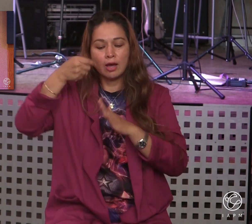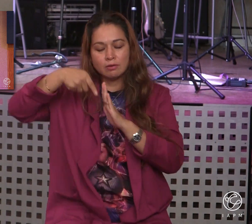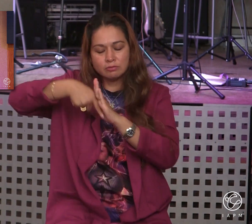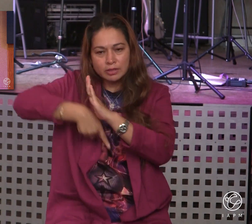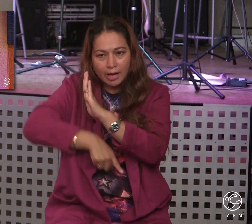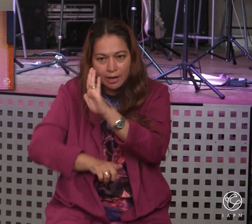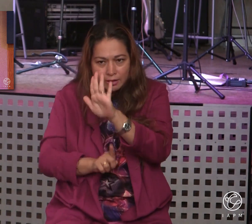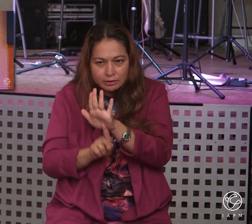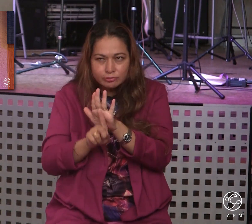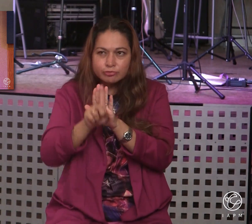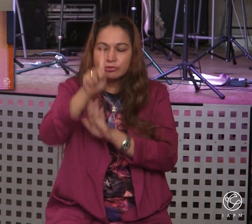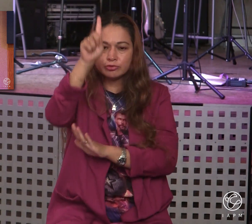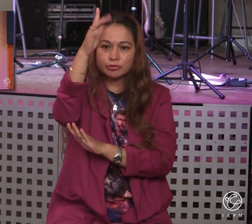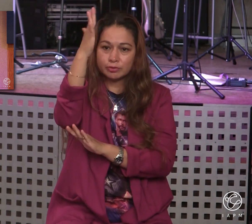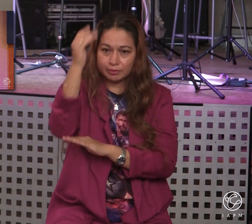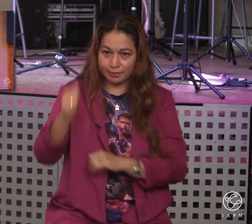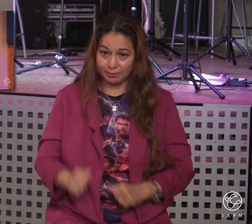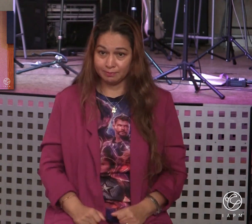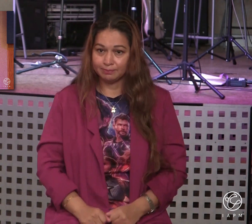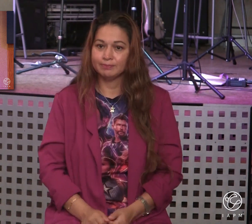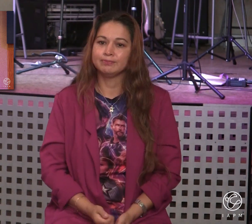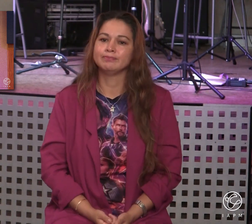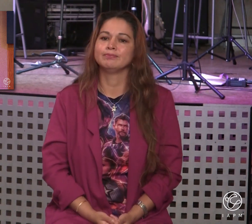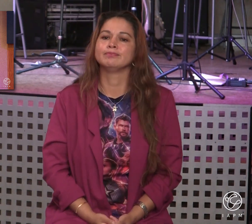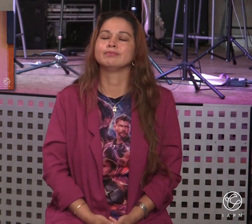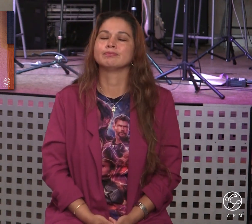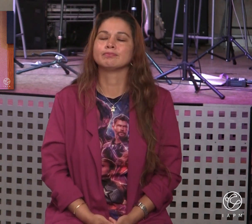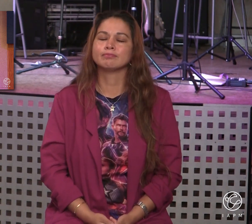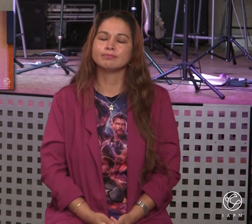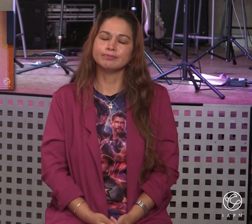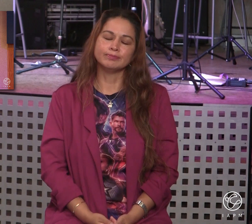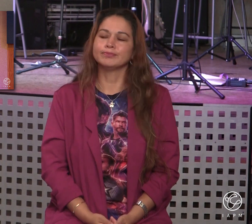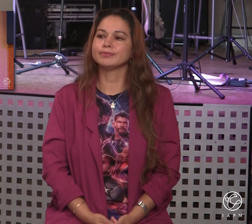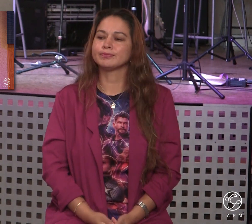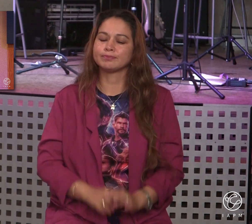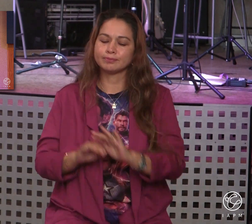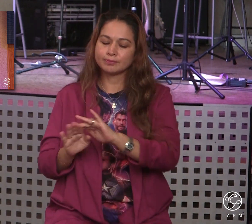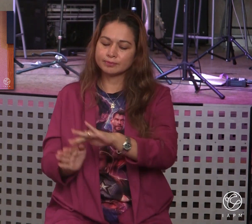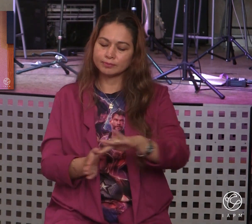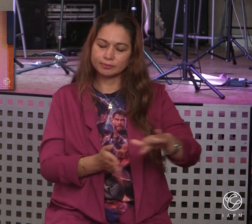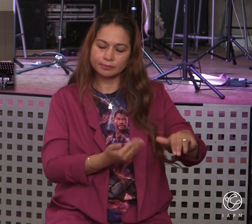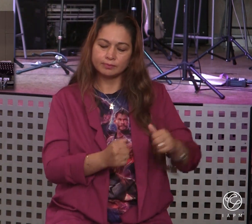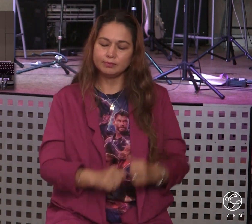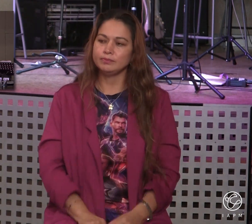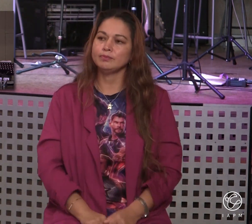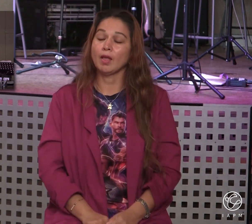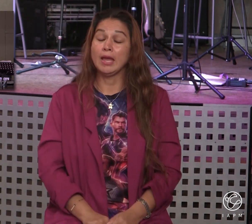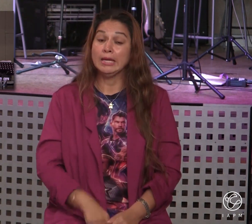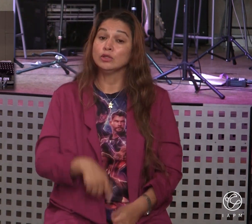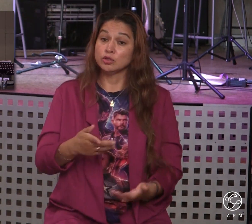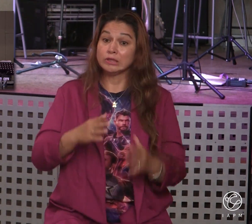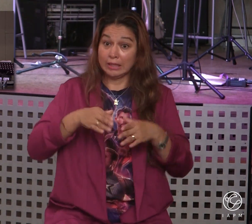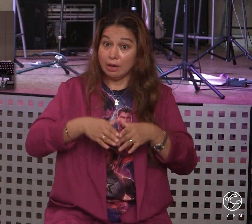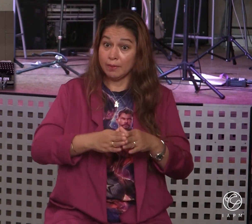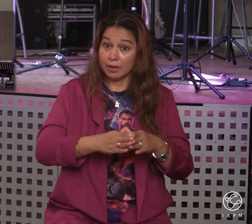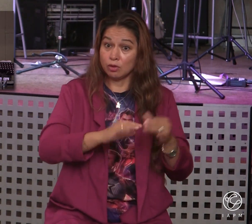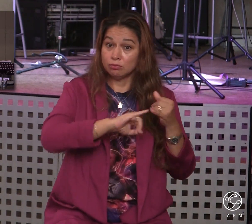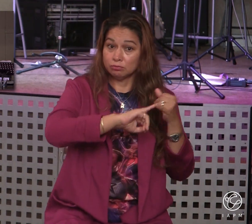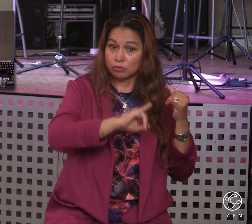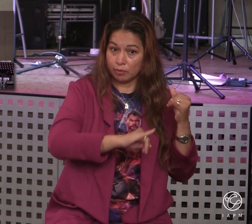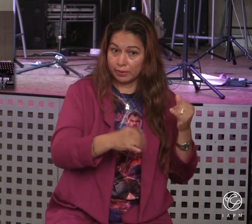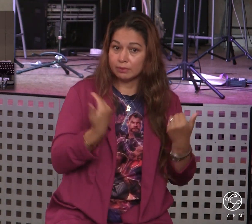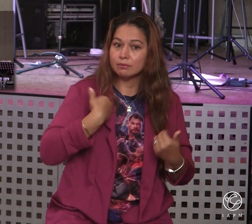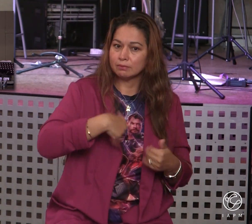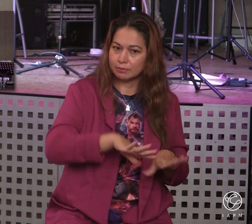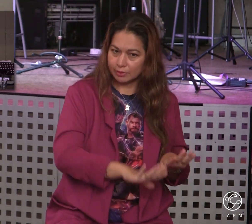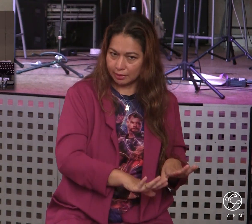Una especie de segunda tormenta. Ya han vivido, ¿recordáis? La primera,